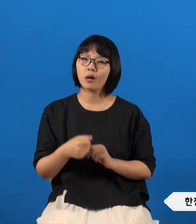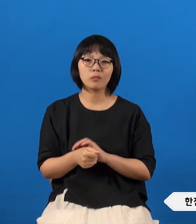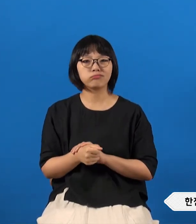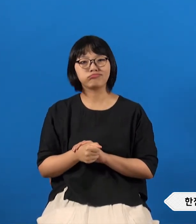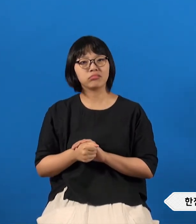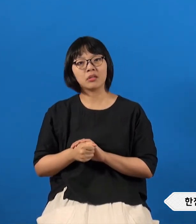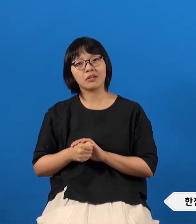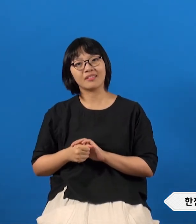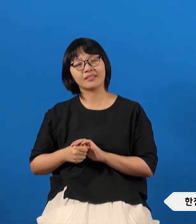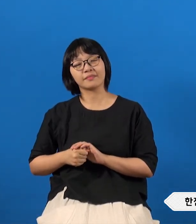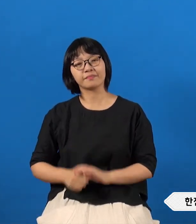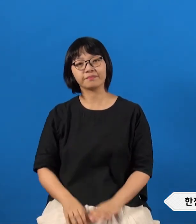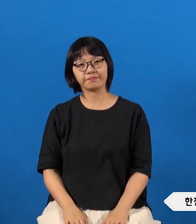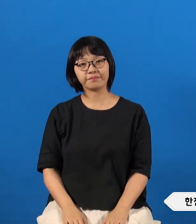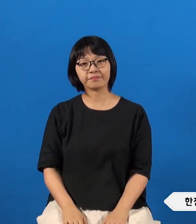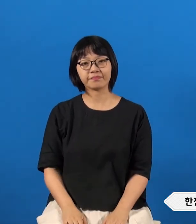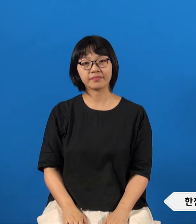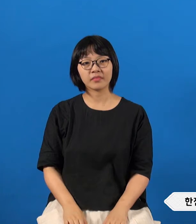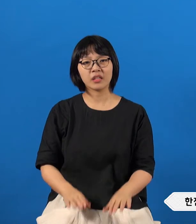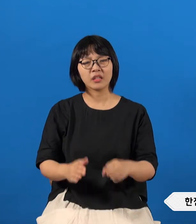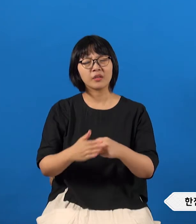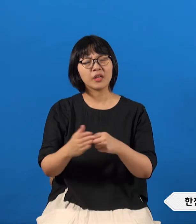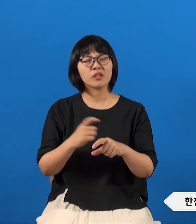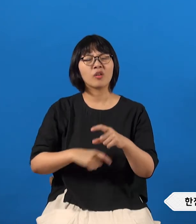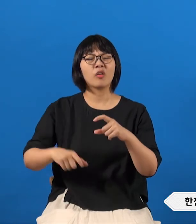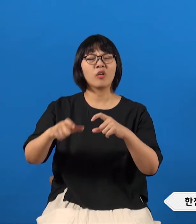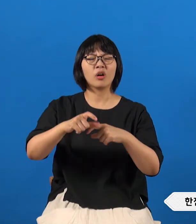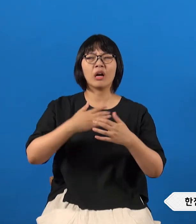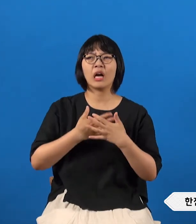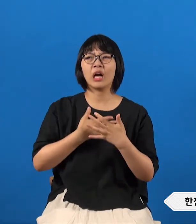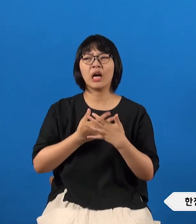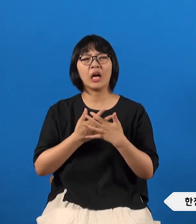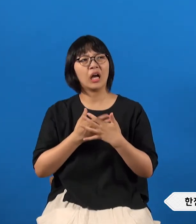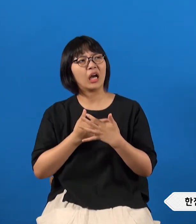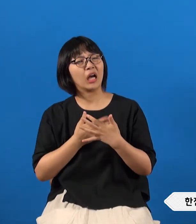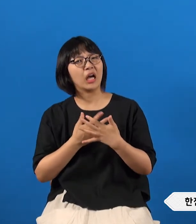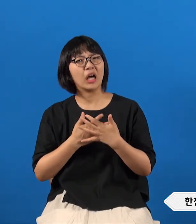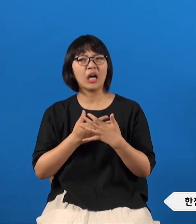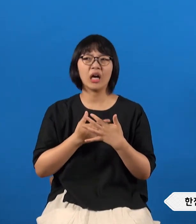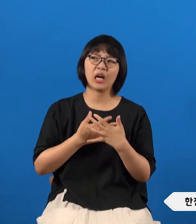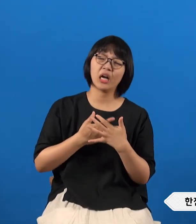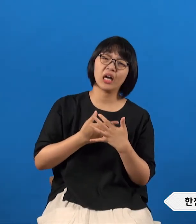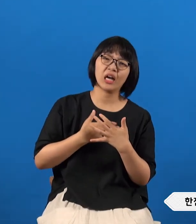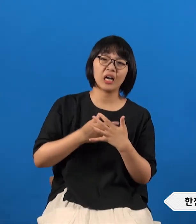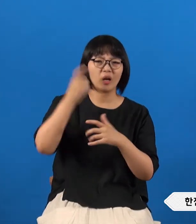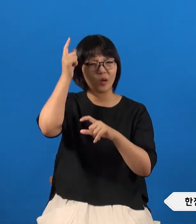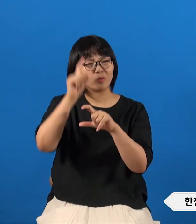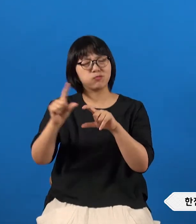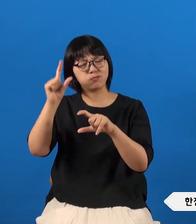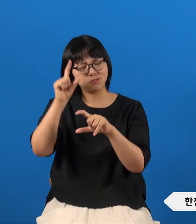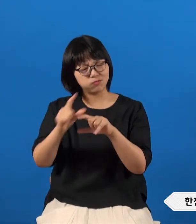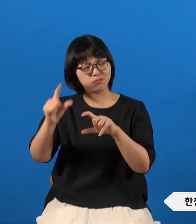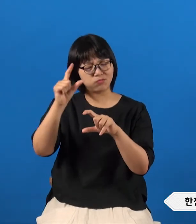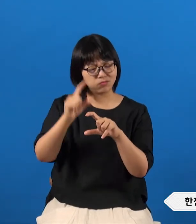자신이 없었습니다. 그러니까 뭐 더 두려워지고 엄청 고민을 했지요.